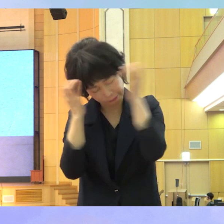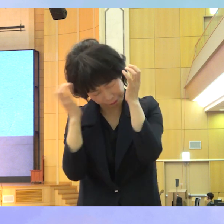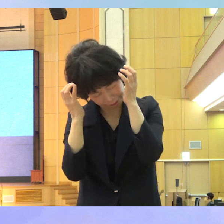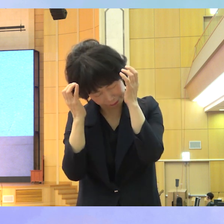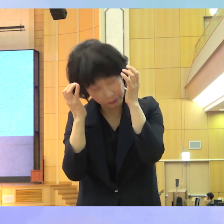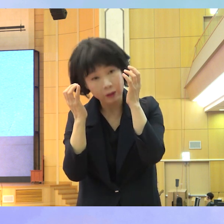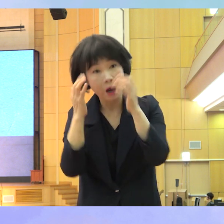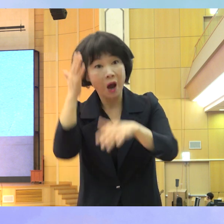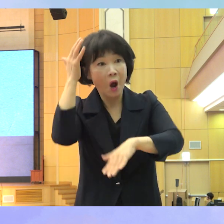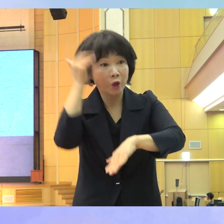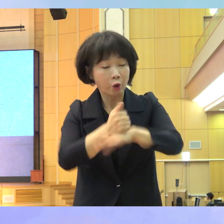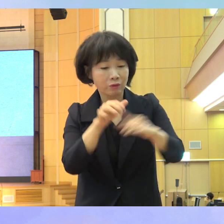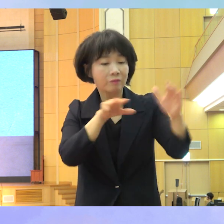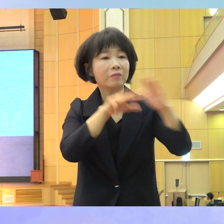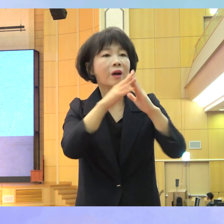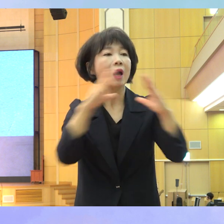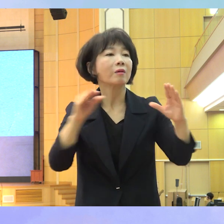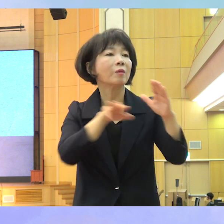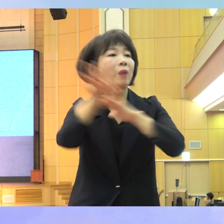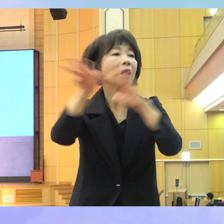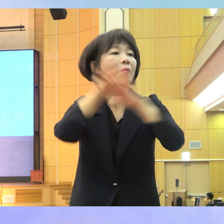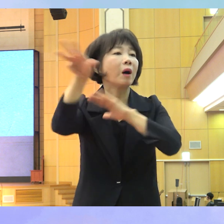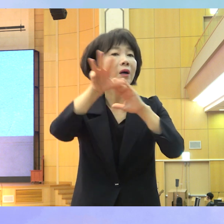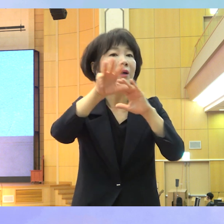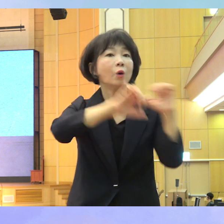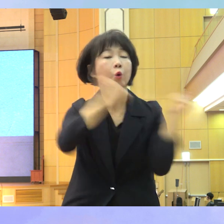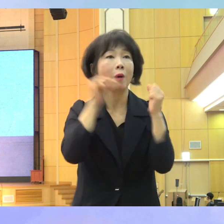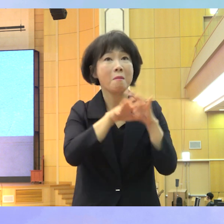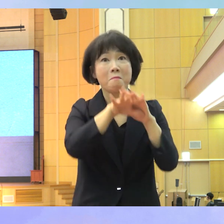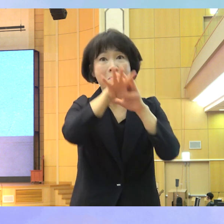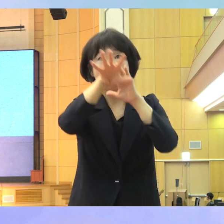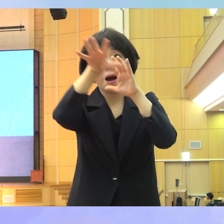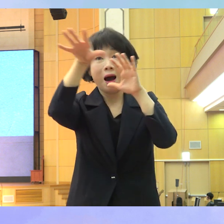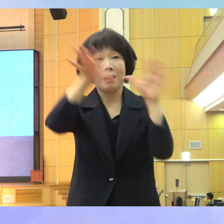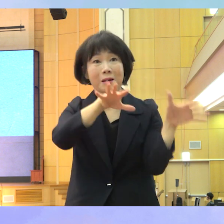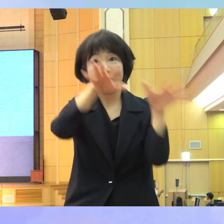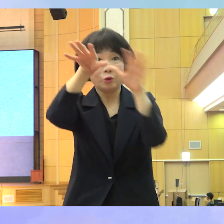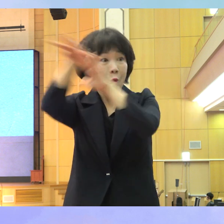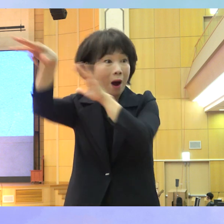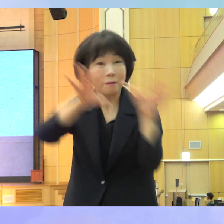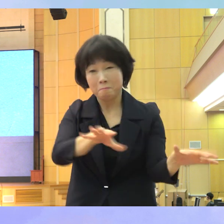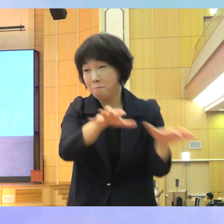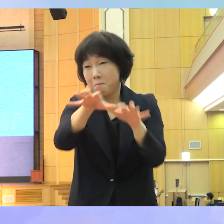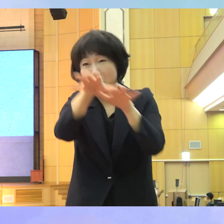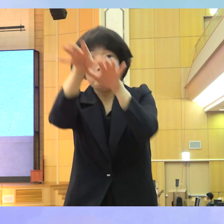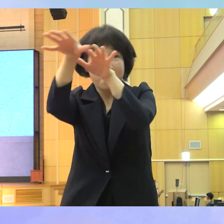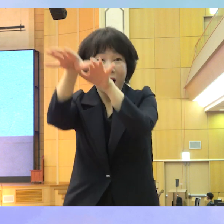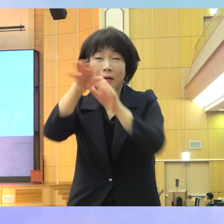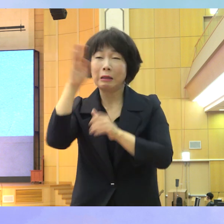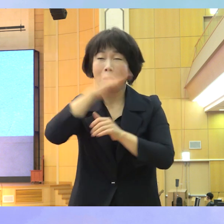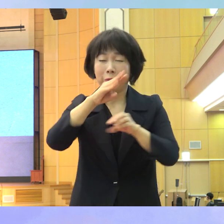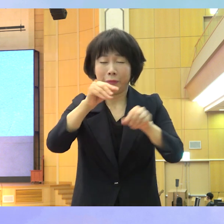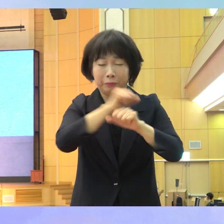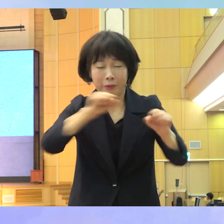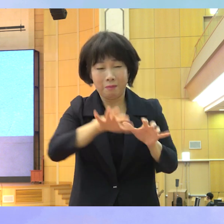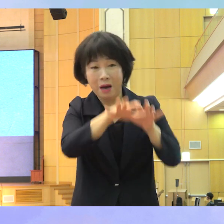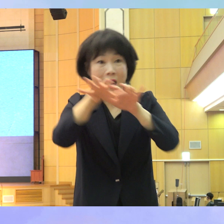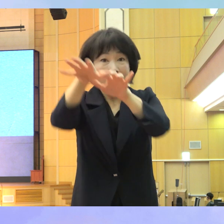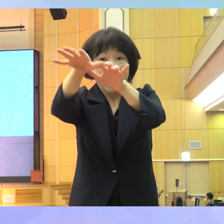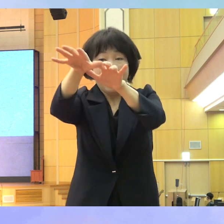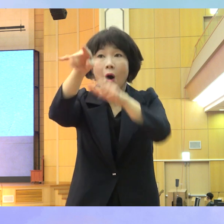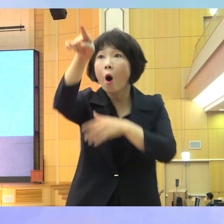탈출해가지고 홍해를 만났어요. 그 홍해를 만났을 때 그 사람들이 열심히 물을 퍼 날라가지고 홍해가 갈라진